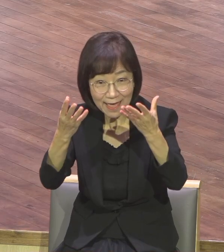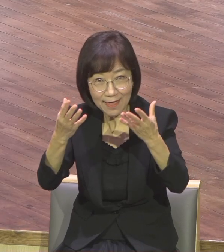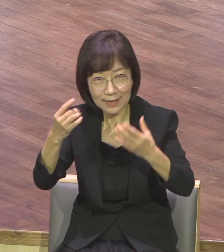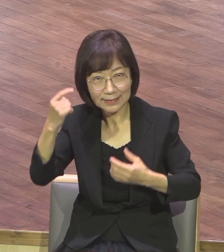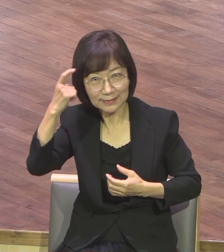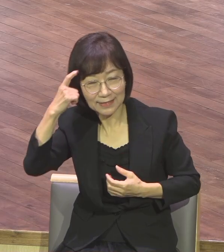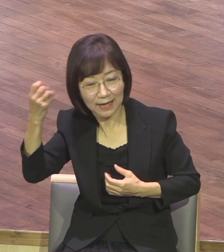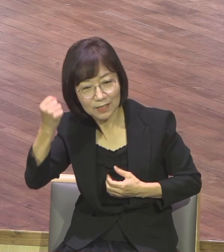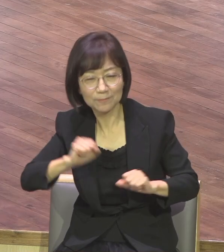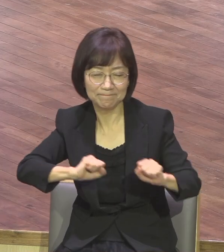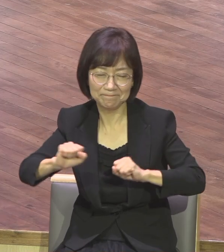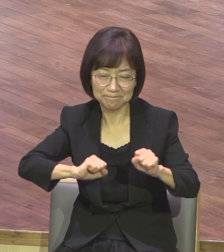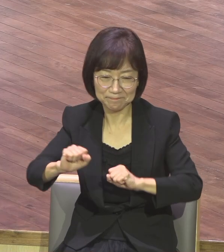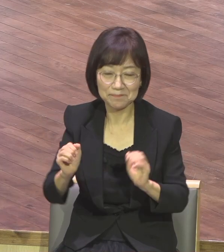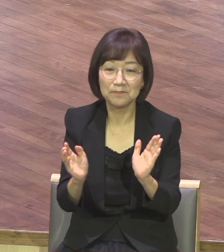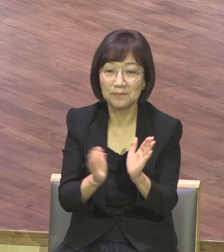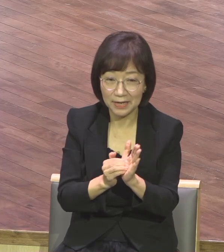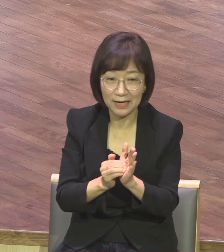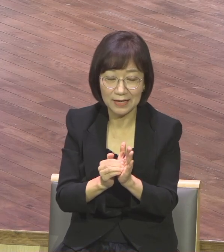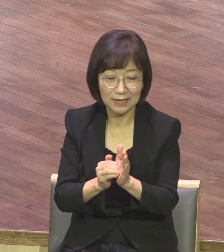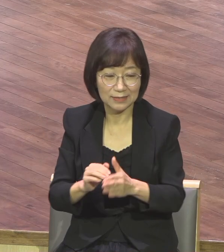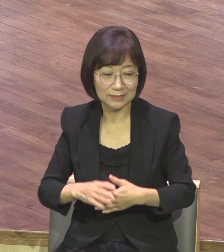지내왔습니다.